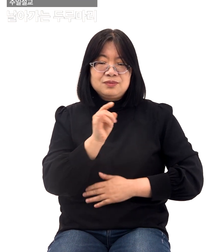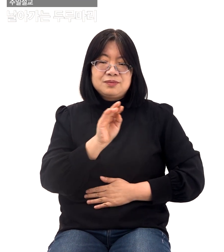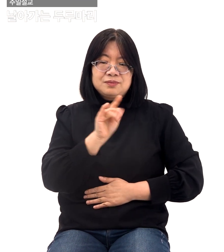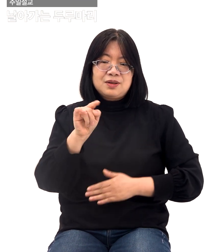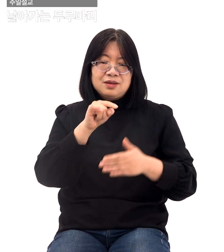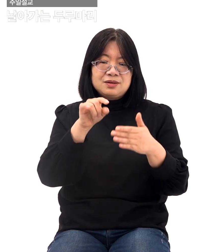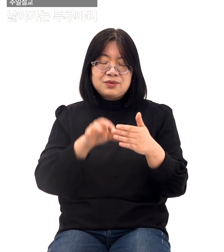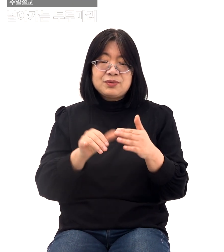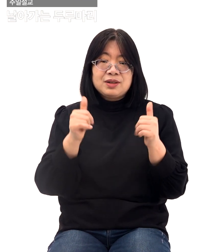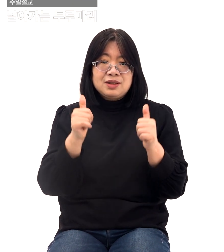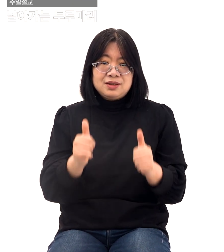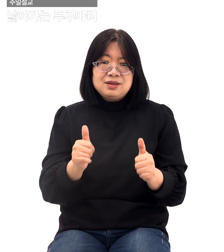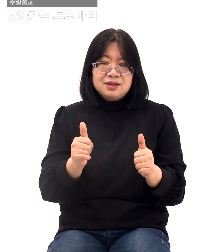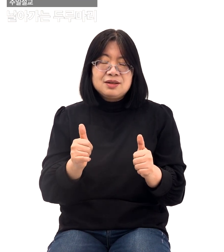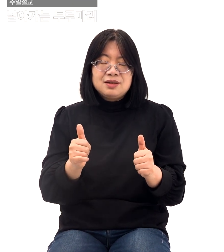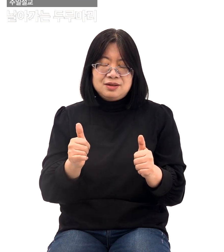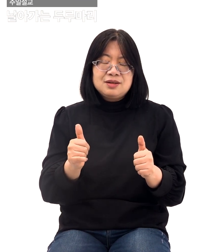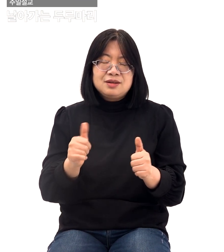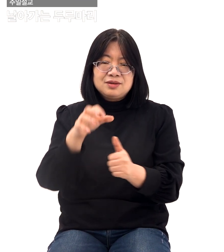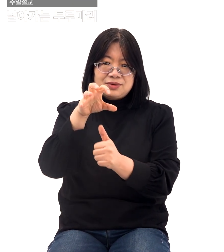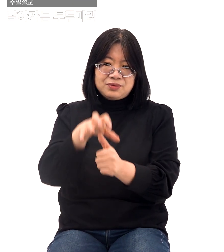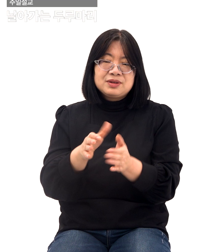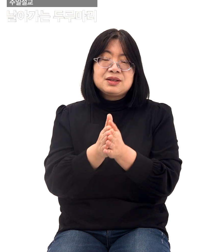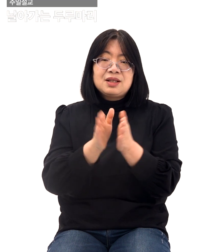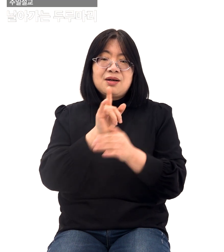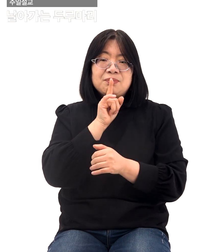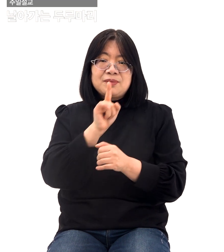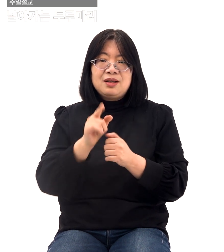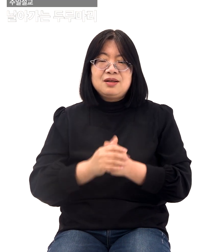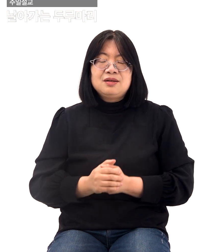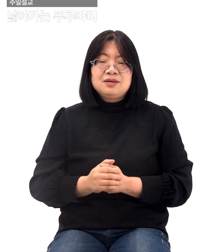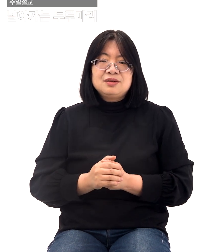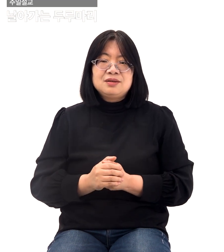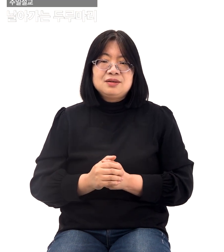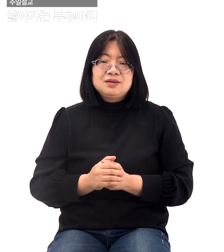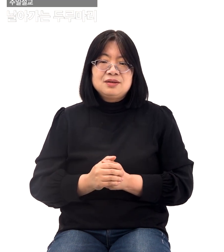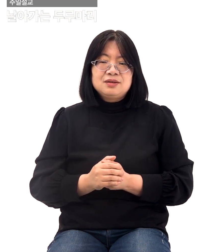속에다가 심판에 쳐넣기 시작했다 그 말이에요. 또 볼까요?